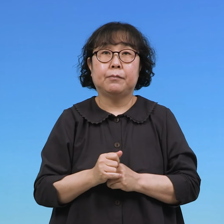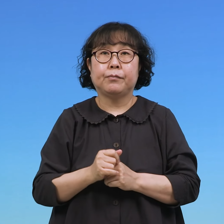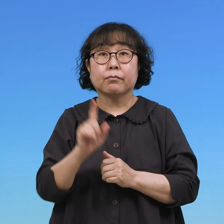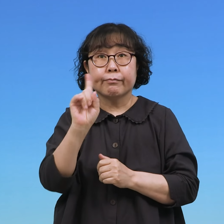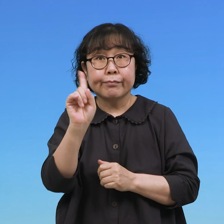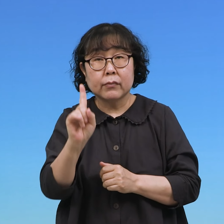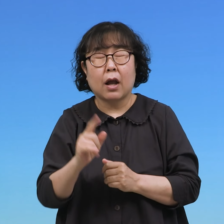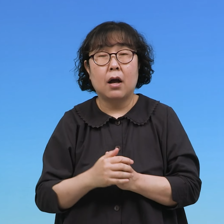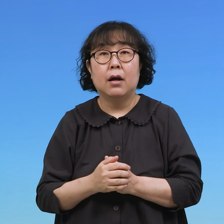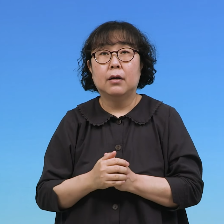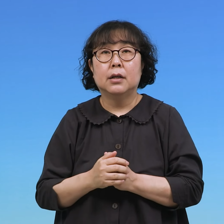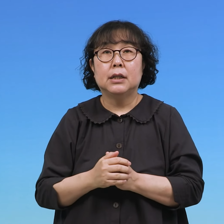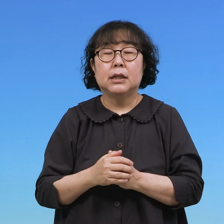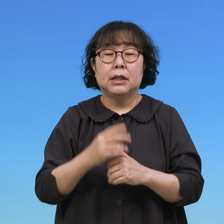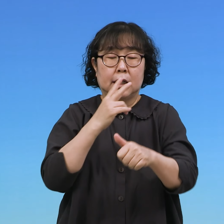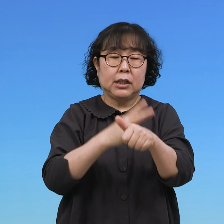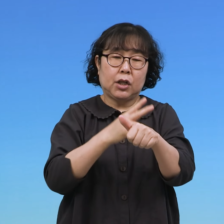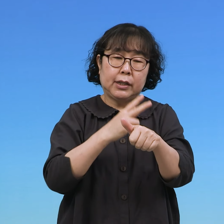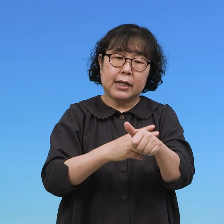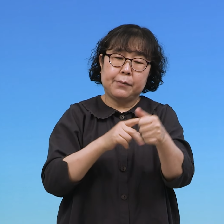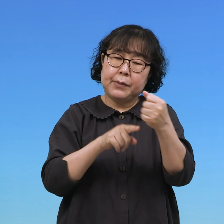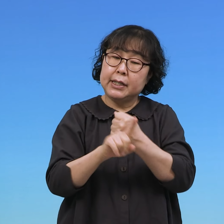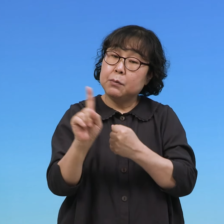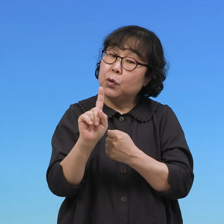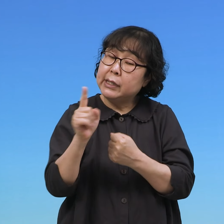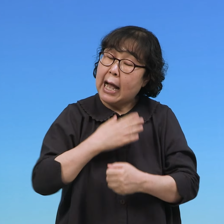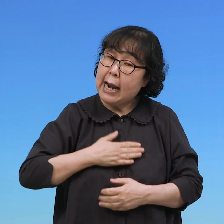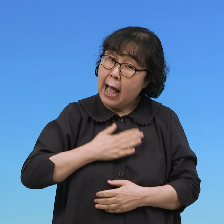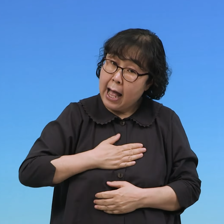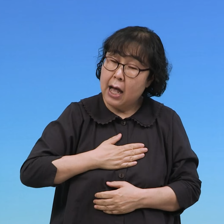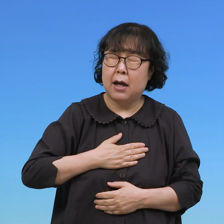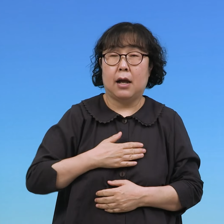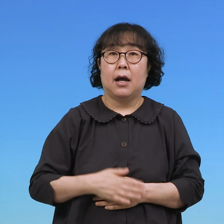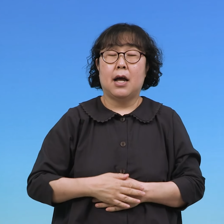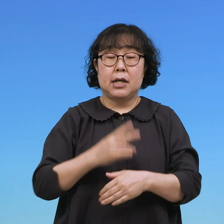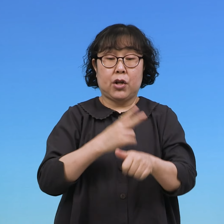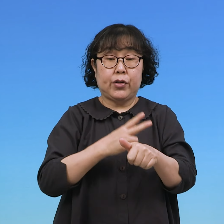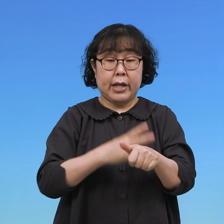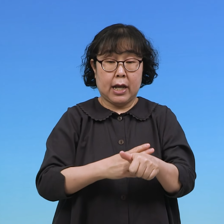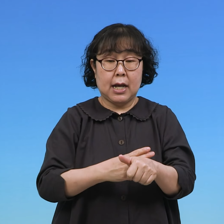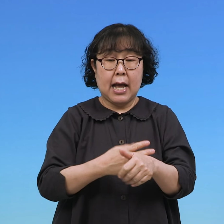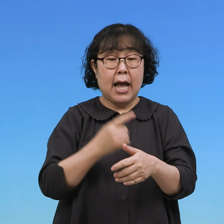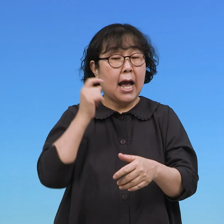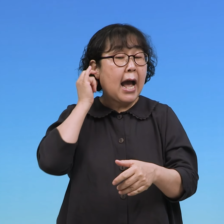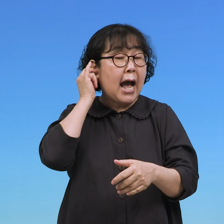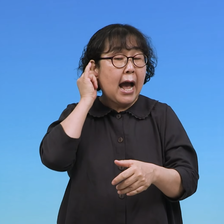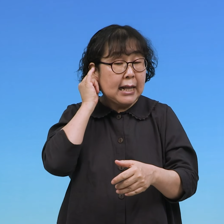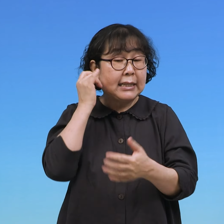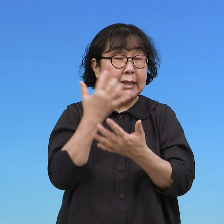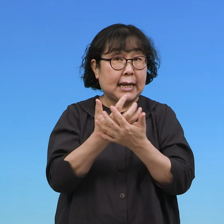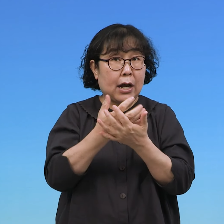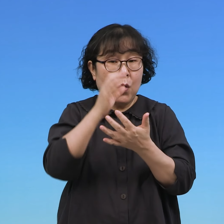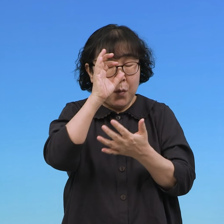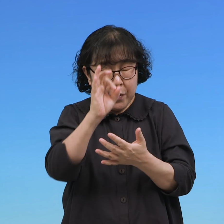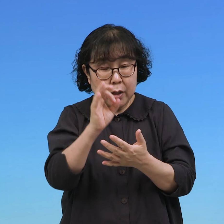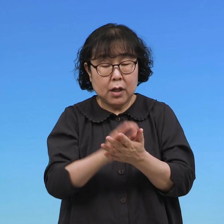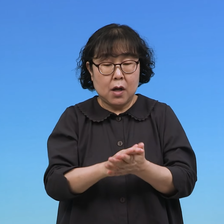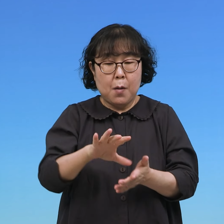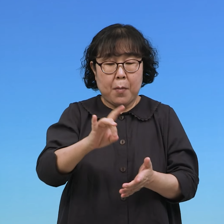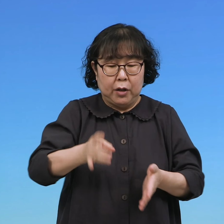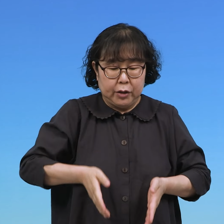무슨 말씀하시는가 하니까, 선생이 뭔지 아니? 선생 별거 아니야. 한자로 선생은